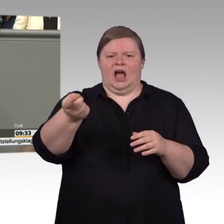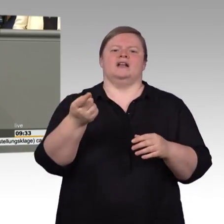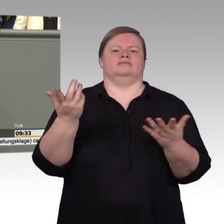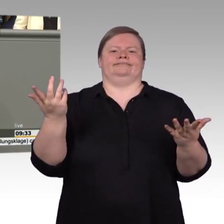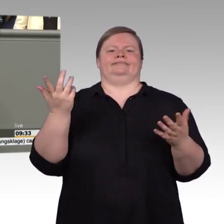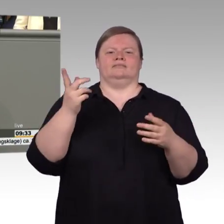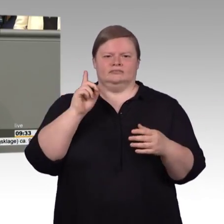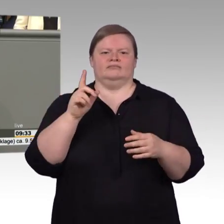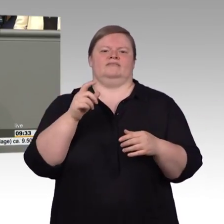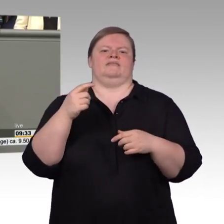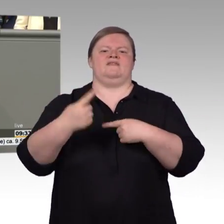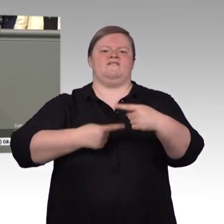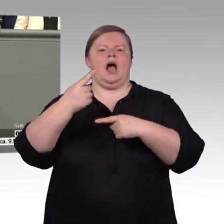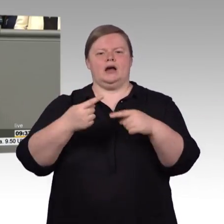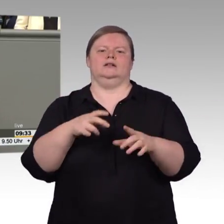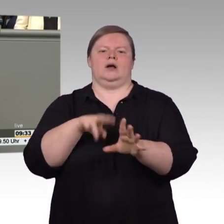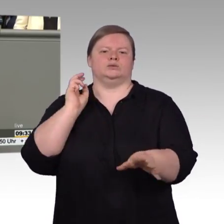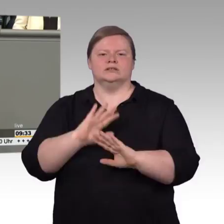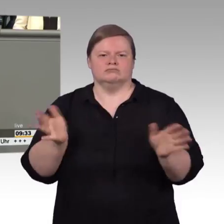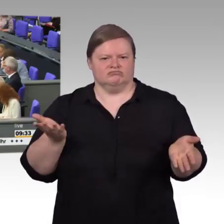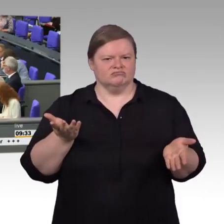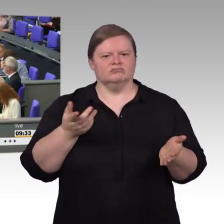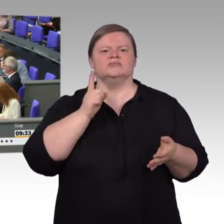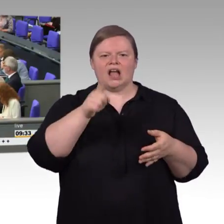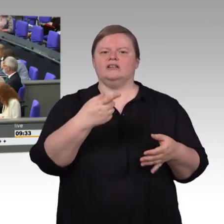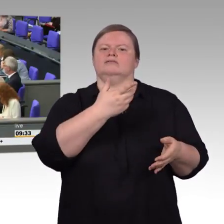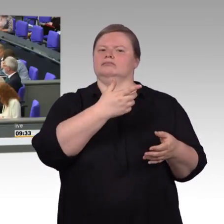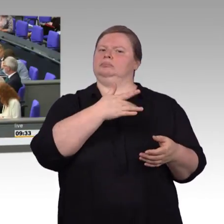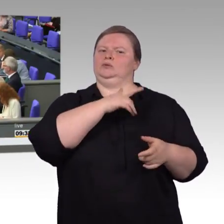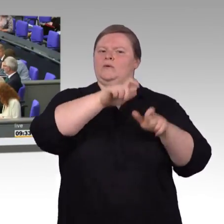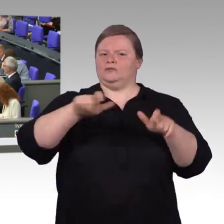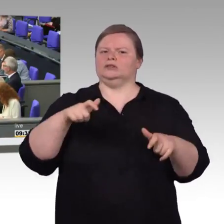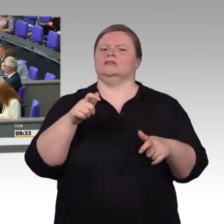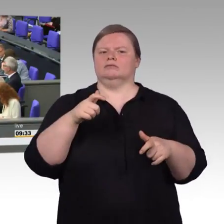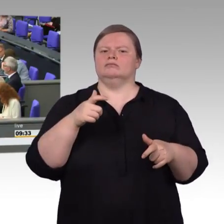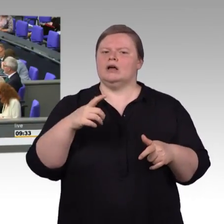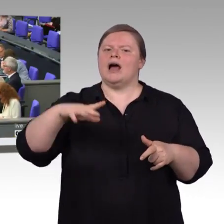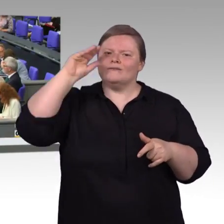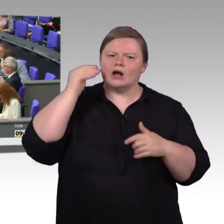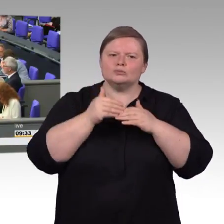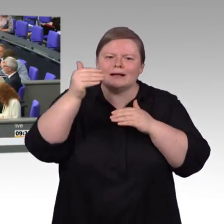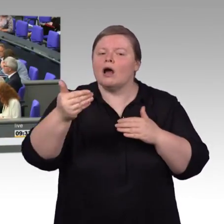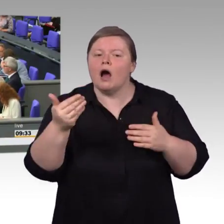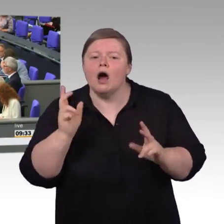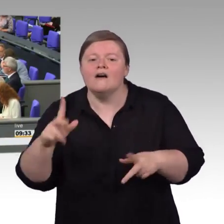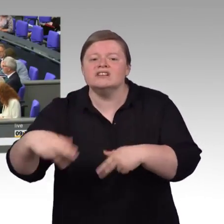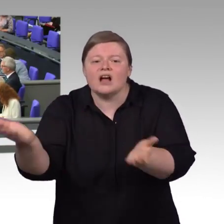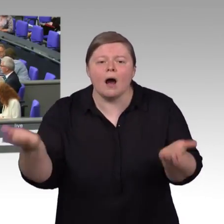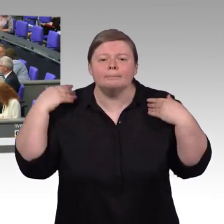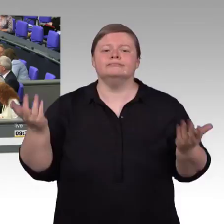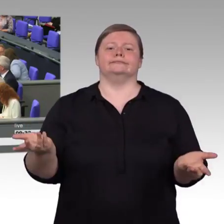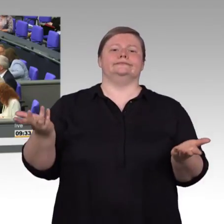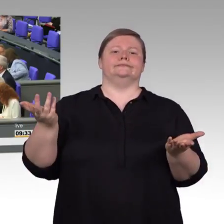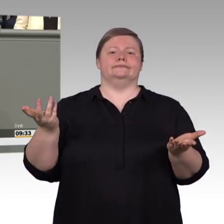Der Betroffene kann dann nicht mehr alleine klagen. Sie, meine Damen und Herren von der SPD und von der Union, Sie brechen Ihre Wahlversprechen. Und Sie hatten